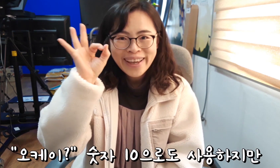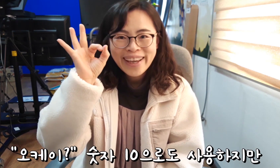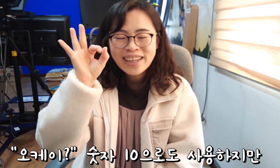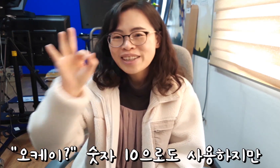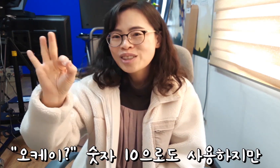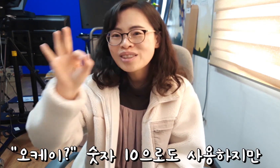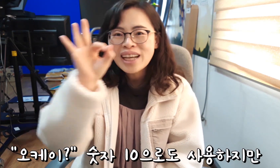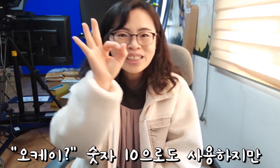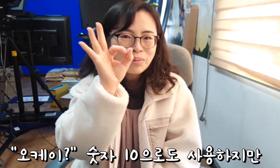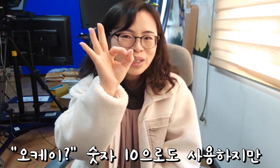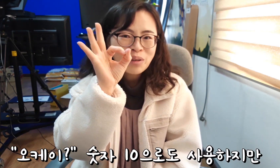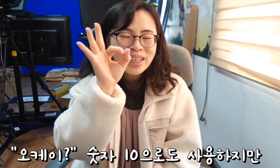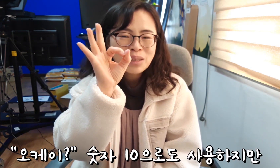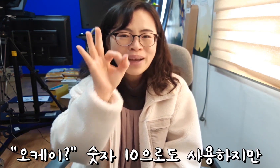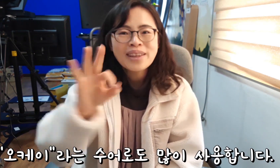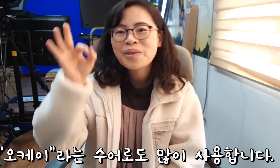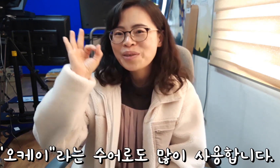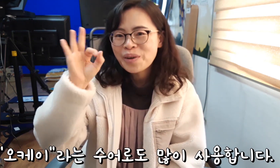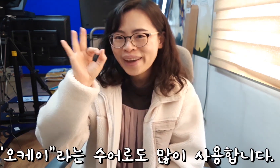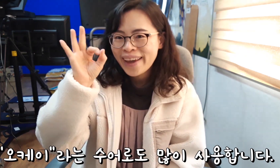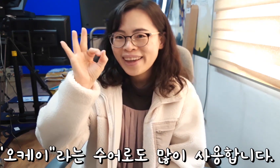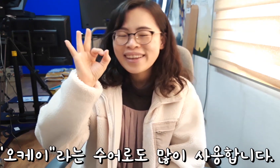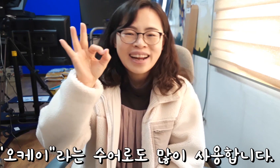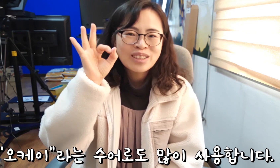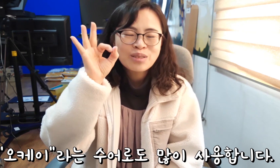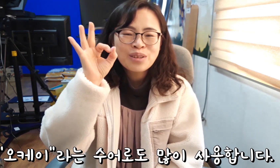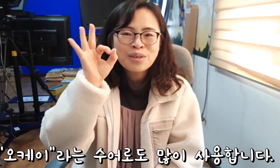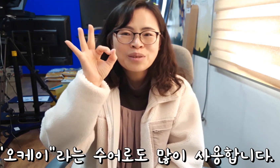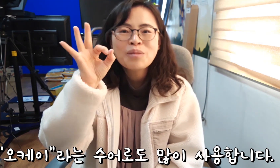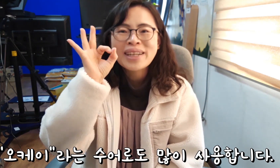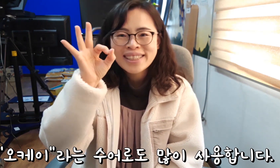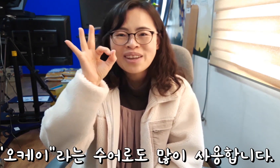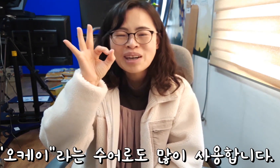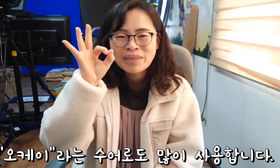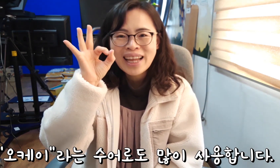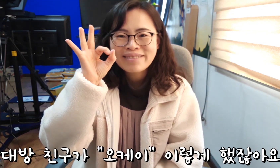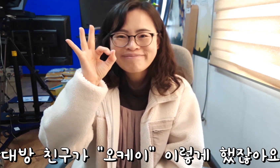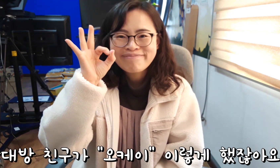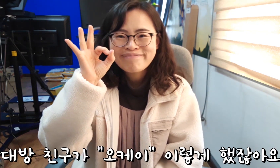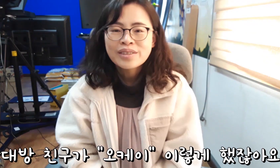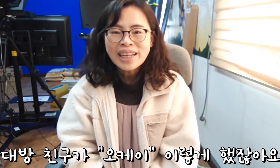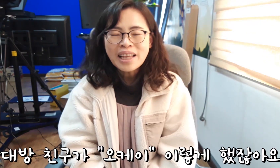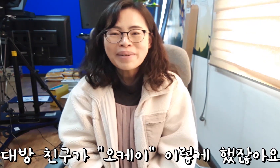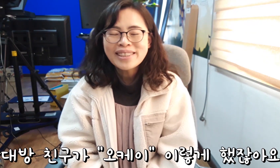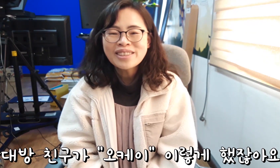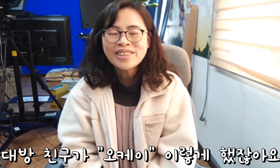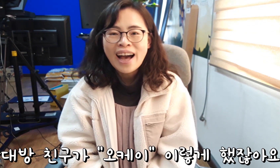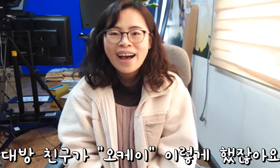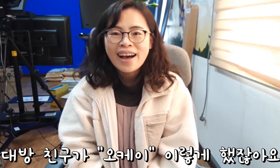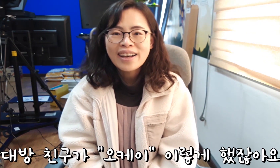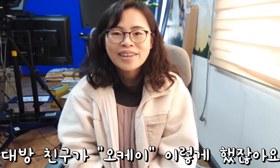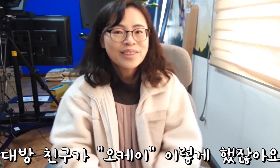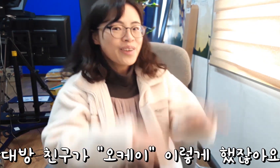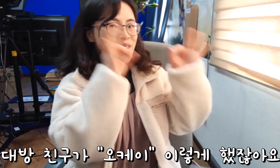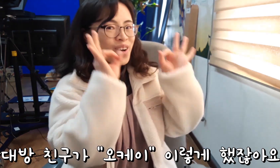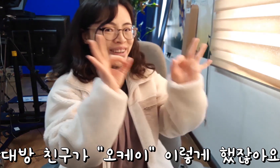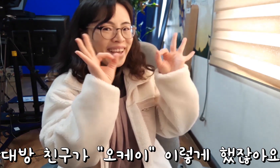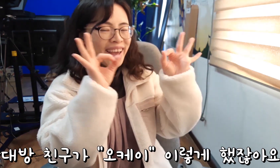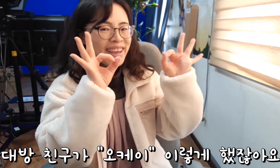오케이. 숫자 10이기도 하지만 오케이 라는 수어로도 많이 사용합니다. 상대방 친구가 오케이